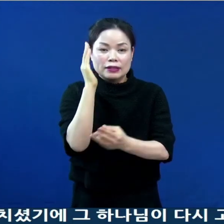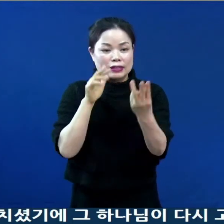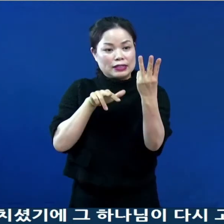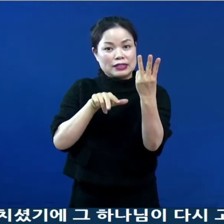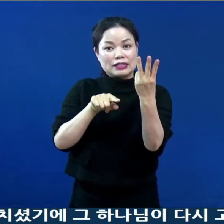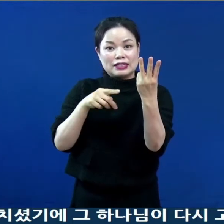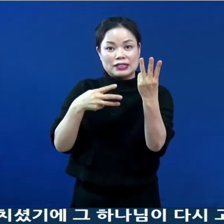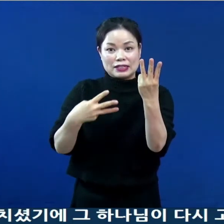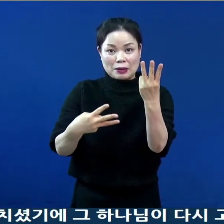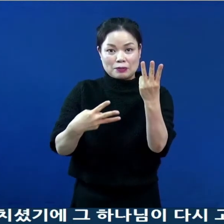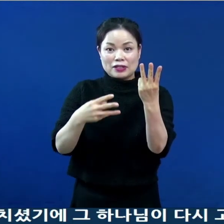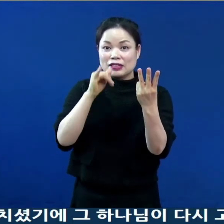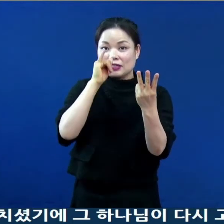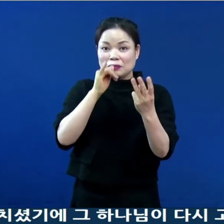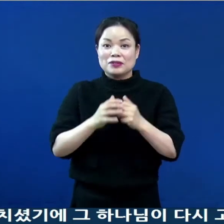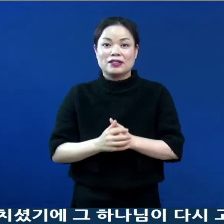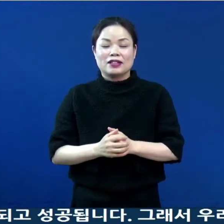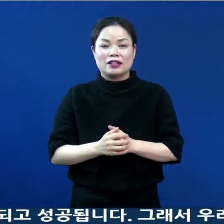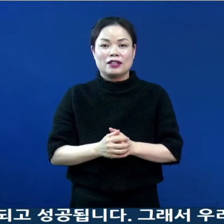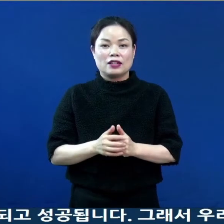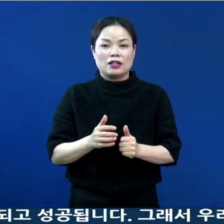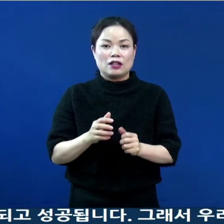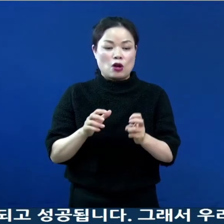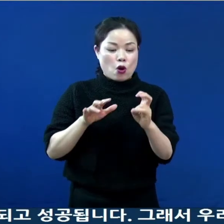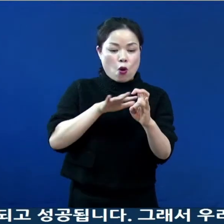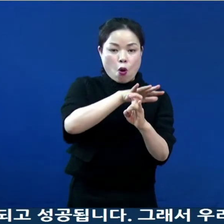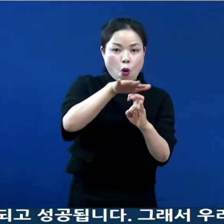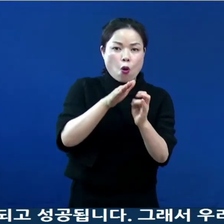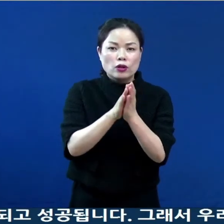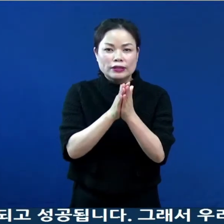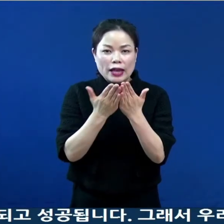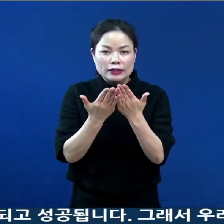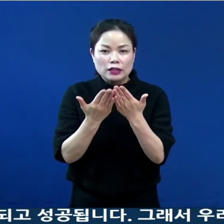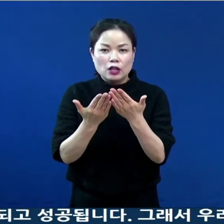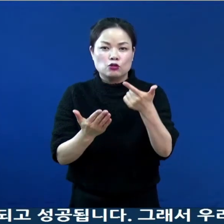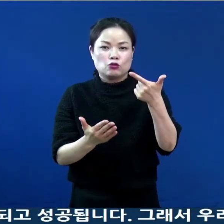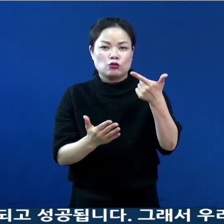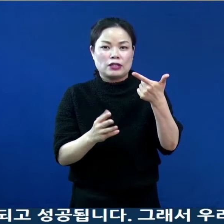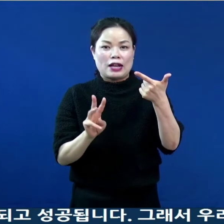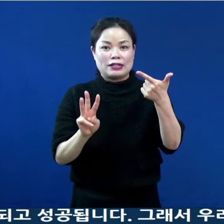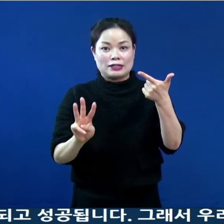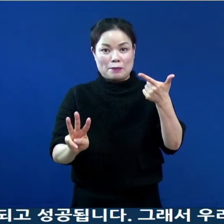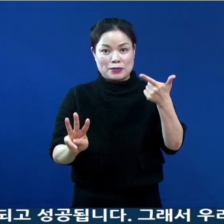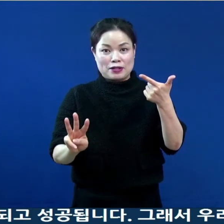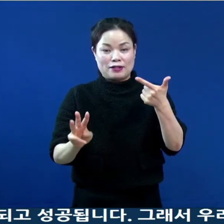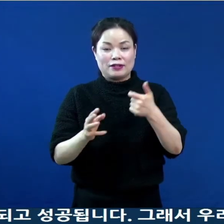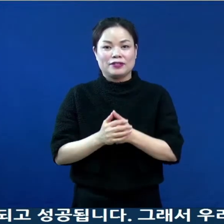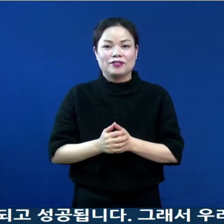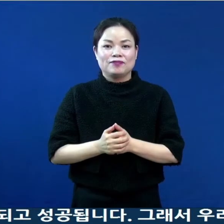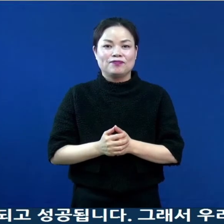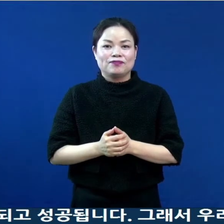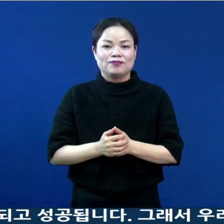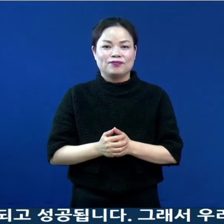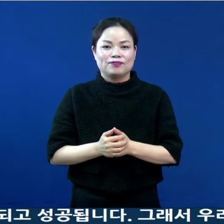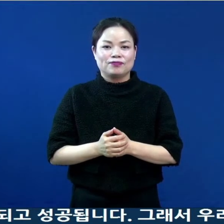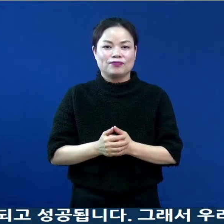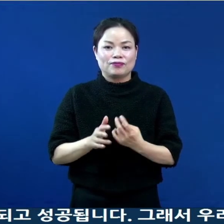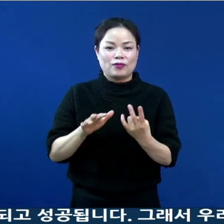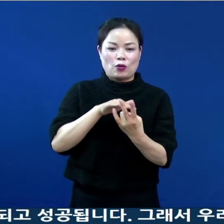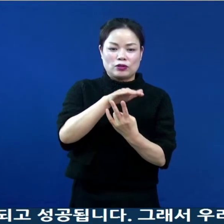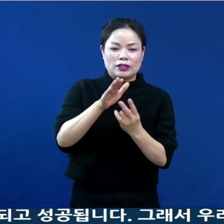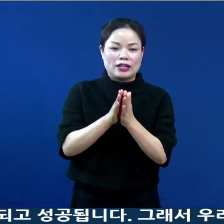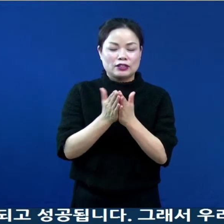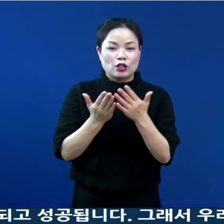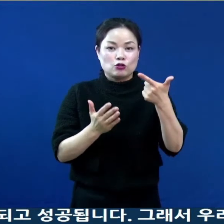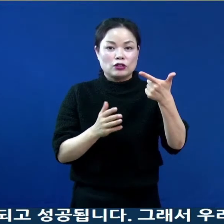3절에 담겨 있습니다. 호세아서 6장 3절 같이 한번 보겠습니다. 호세아서 6장